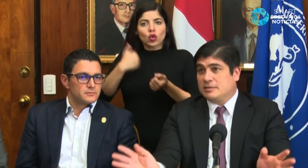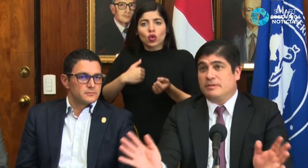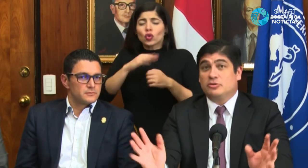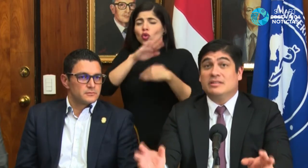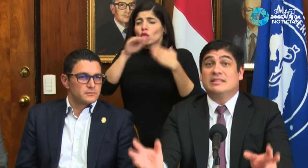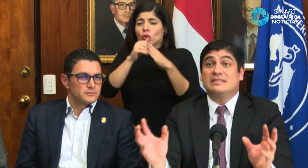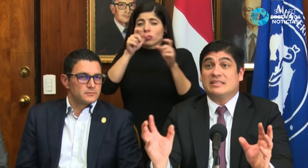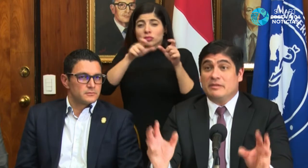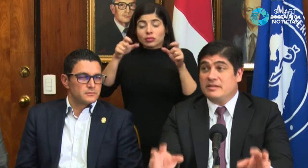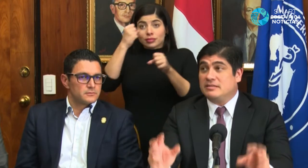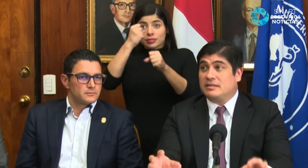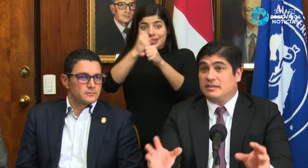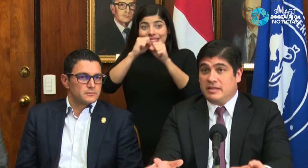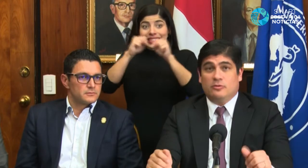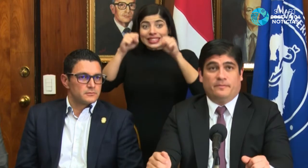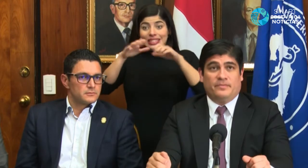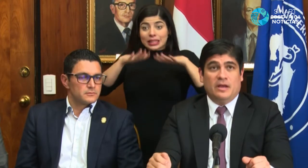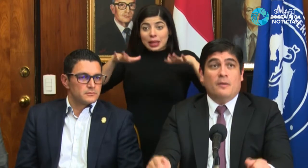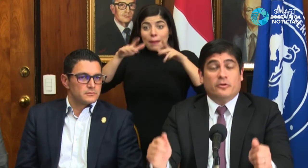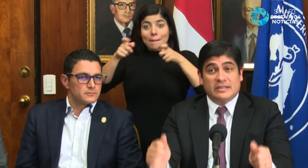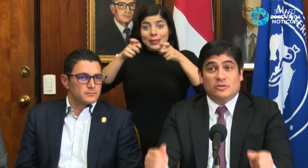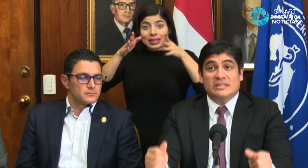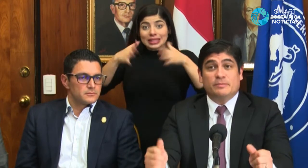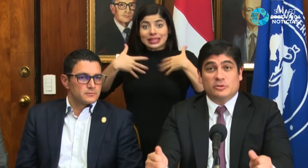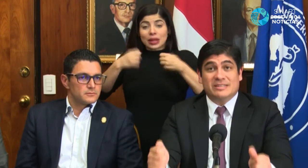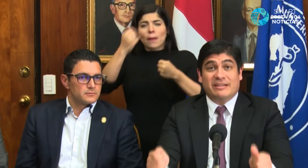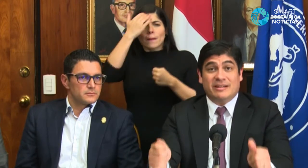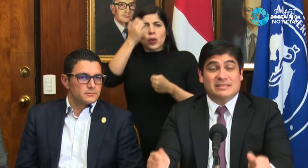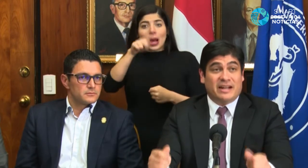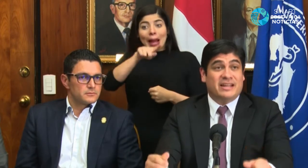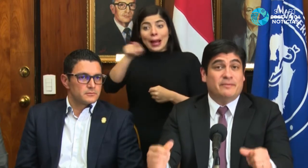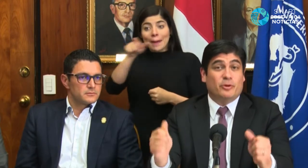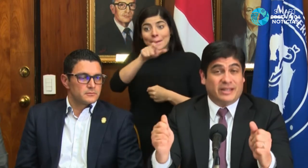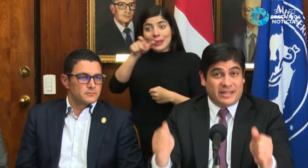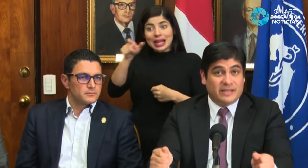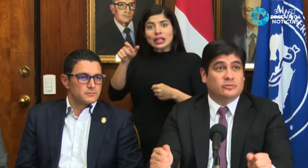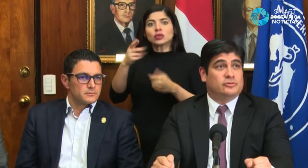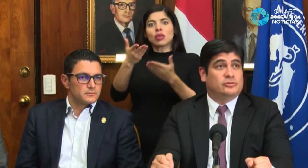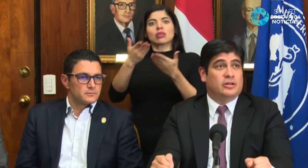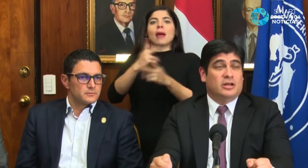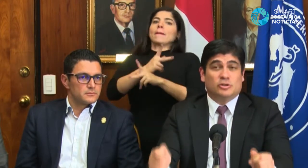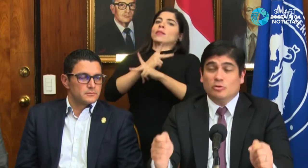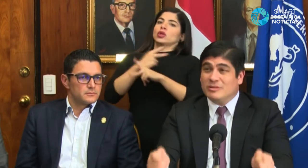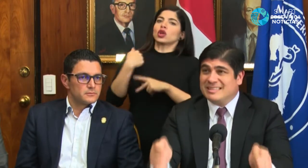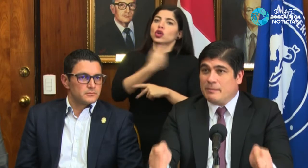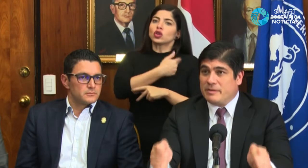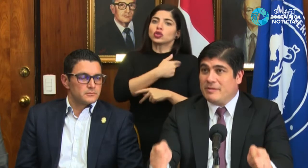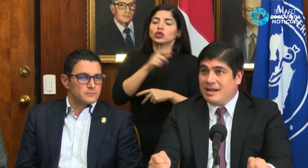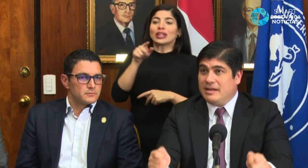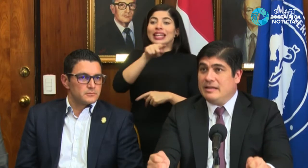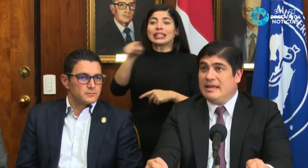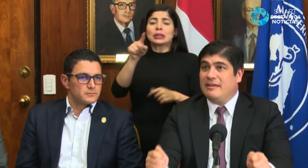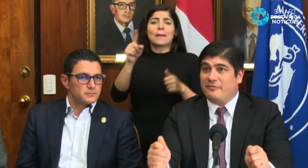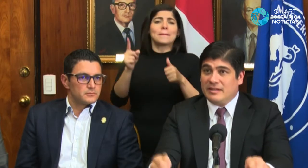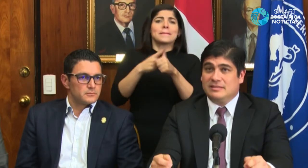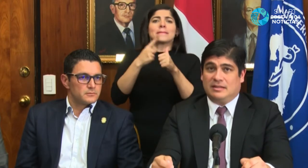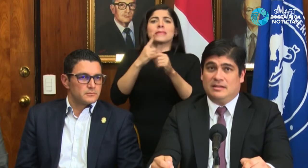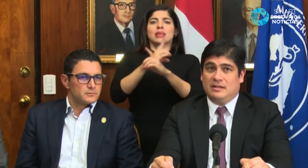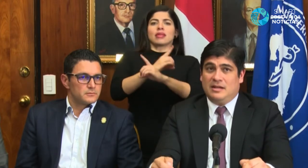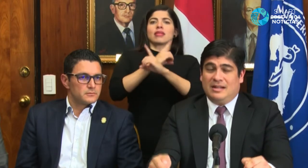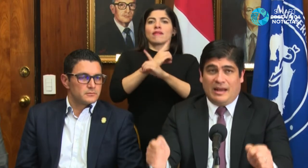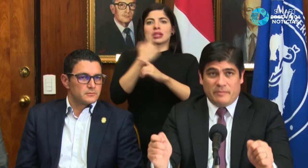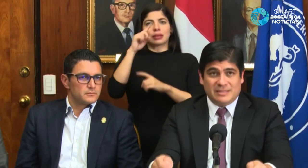todas las personas del sistema administrativo, porque son las personas que van a estar ahí protegiéndonos, son nuestra primera línea de